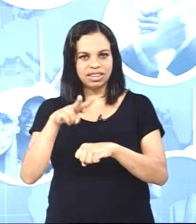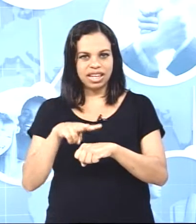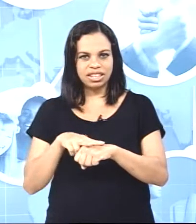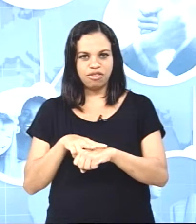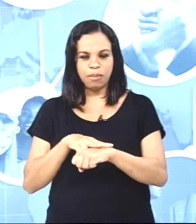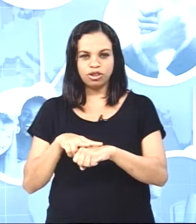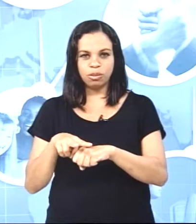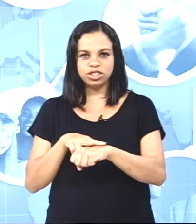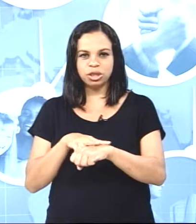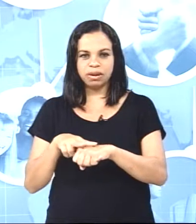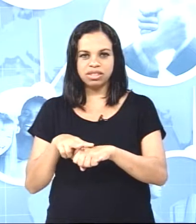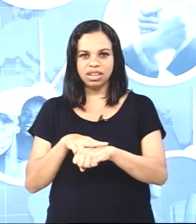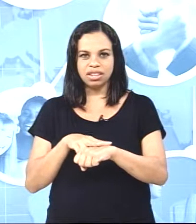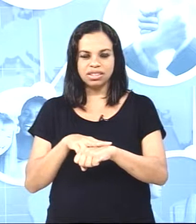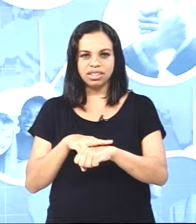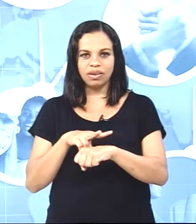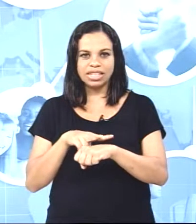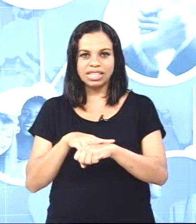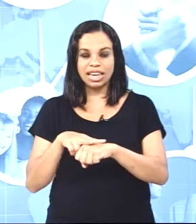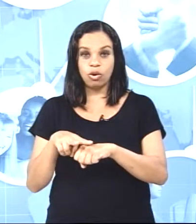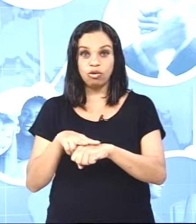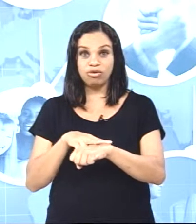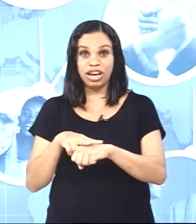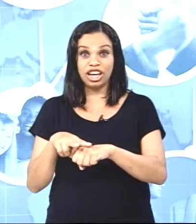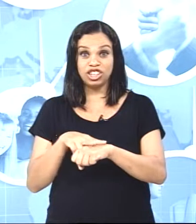Dessa forma que eu estou mostrando para vocês. Então essa seria a cor verde.